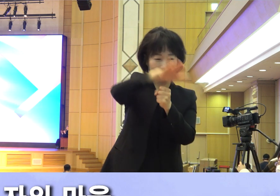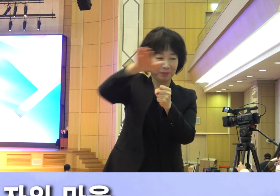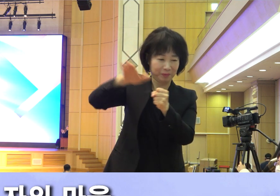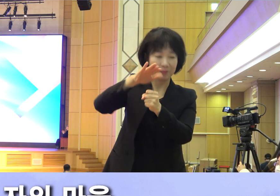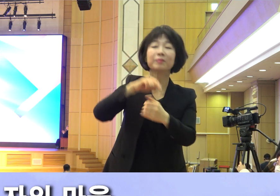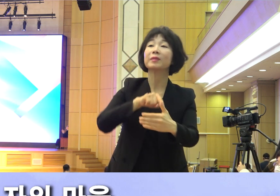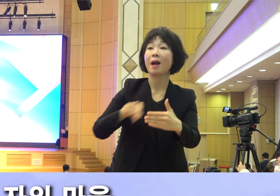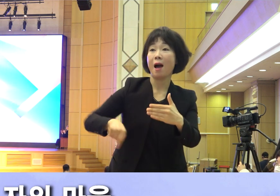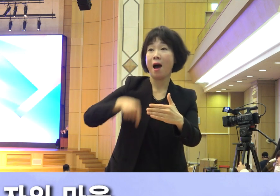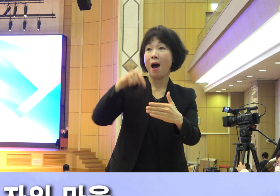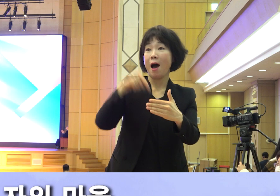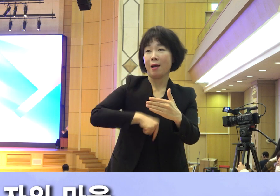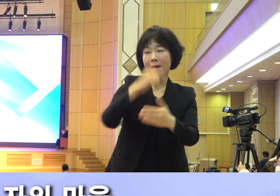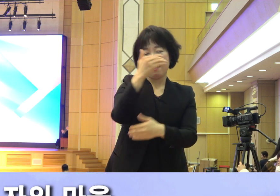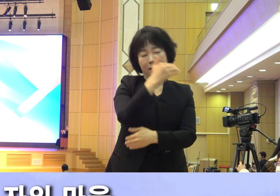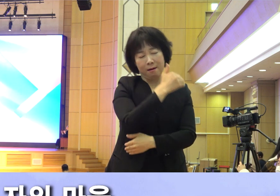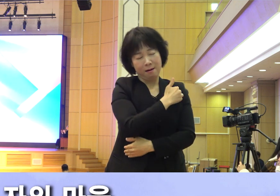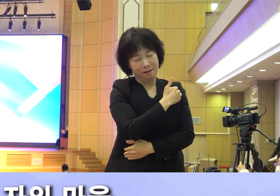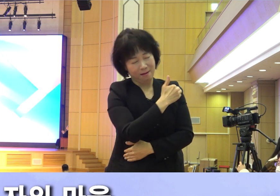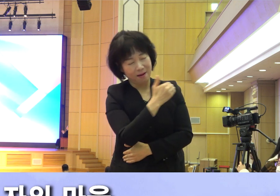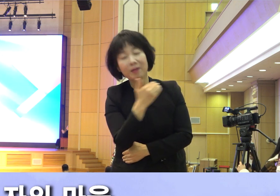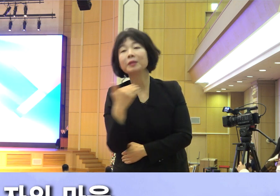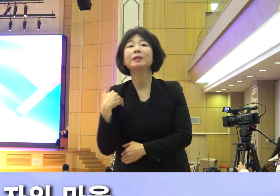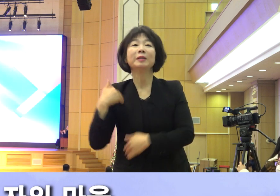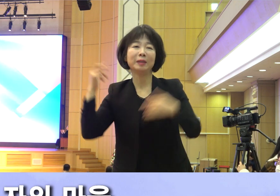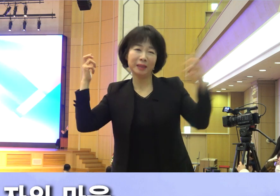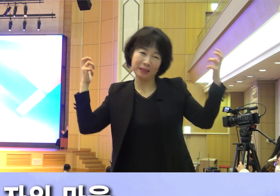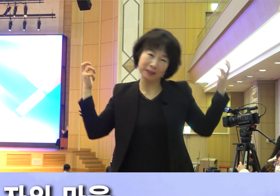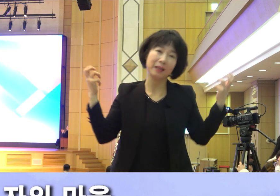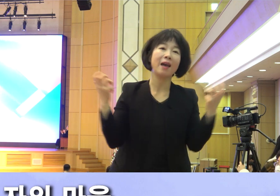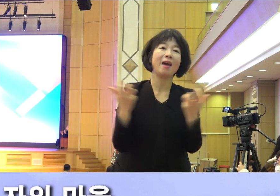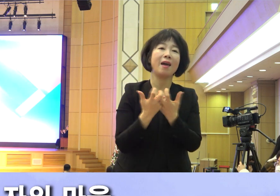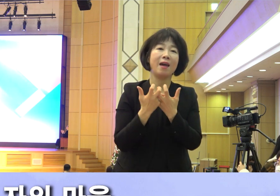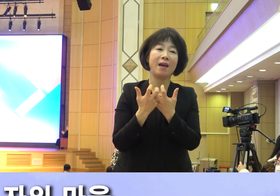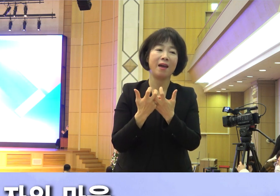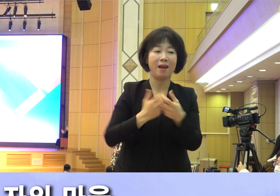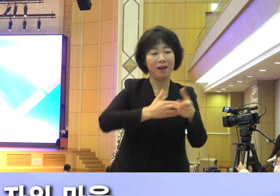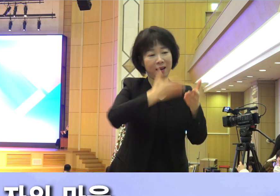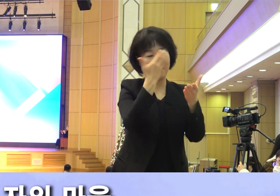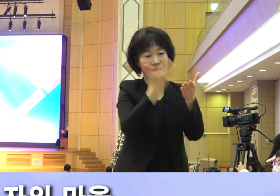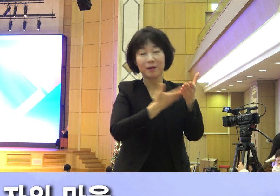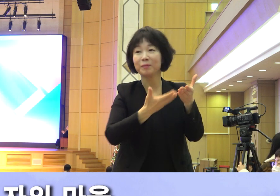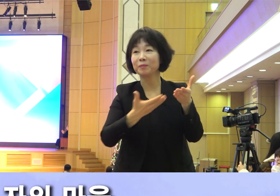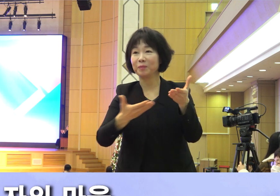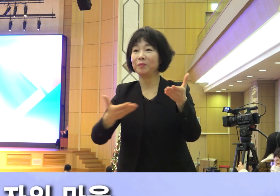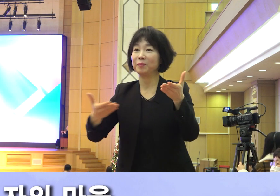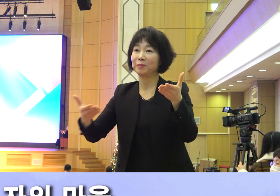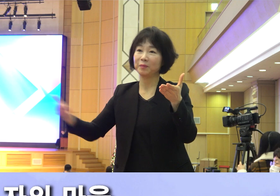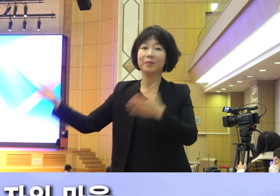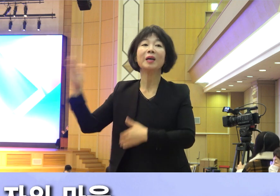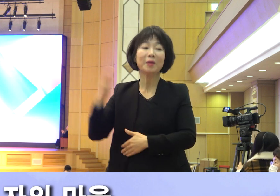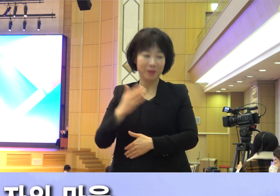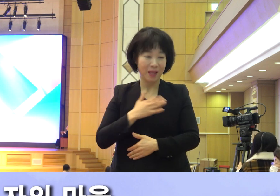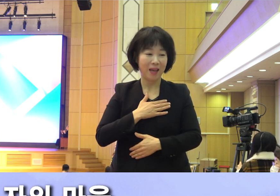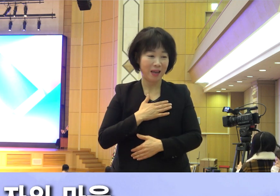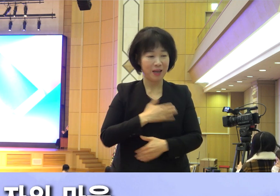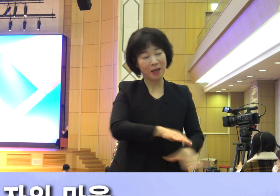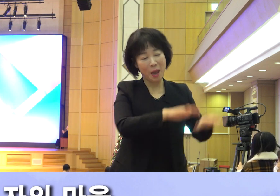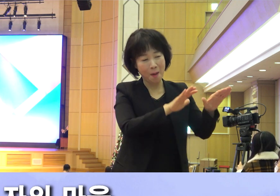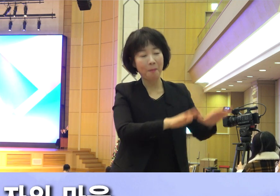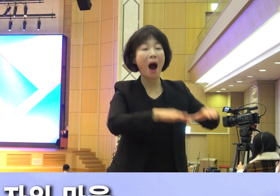안에 가득히 넘쳐 흐르네. 내게 바다 같은